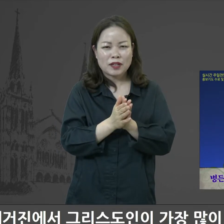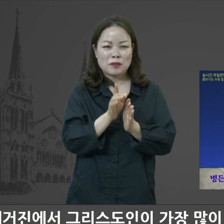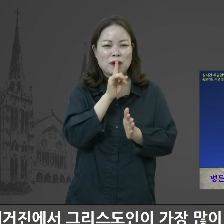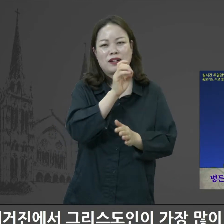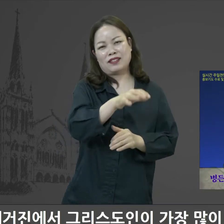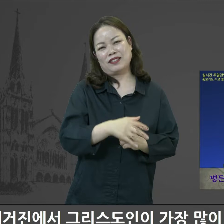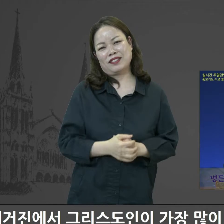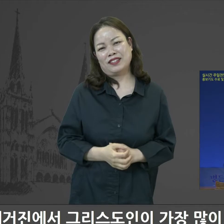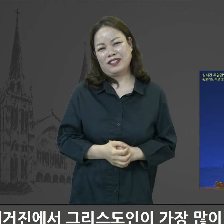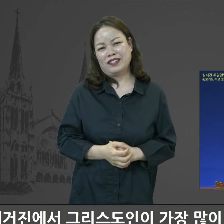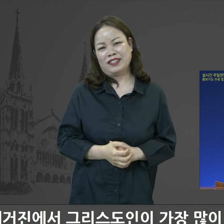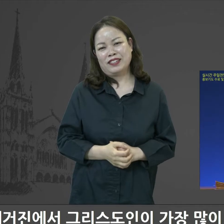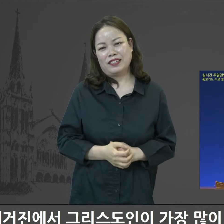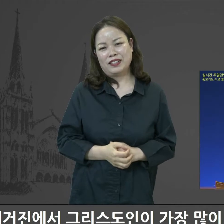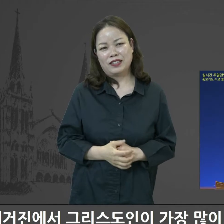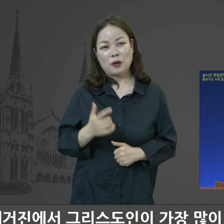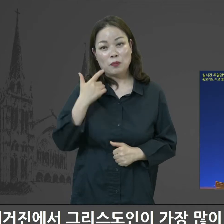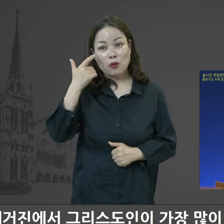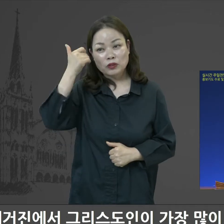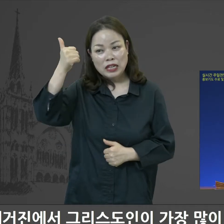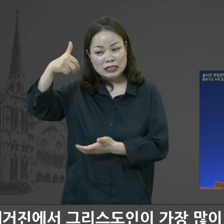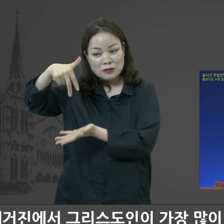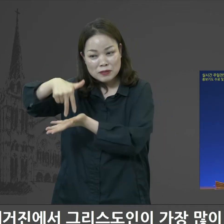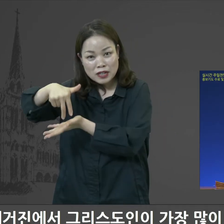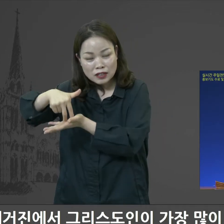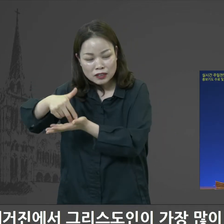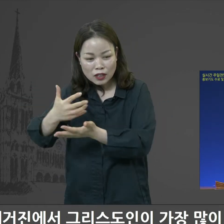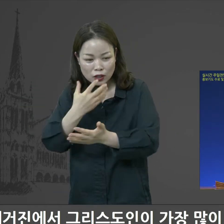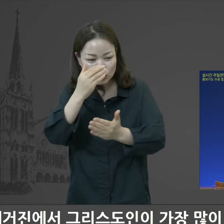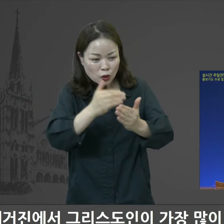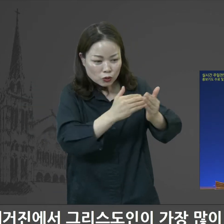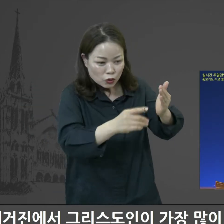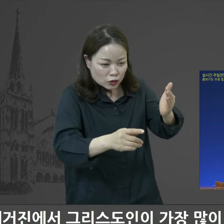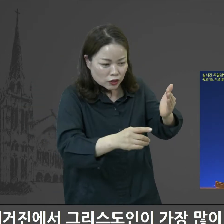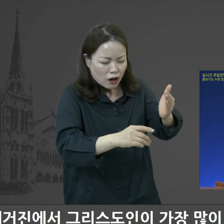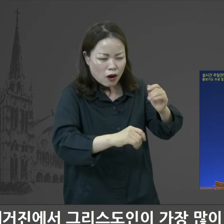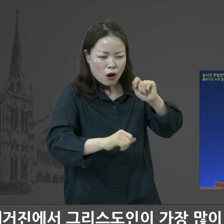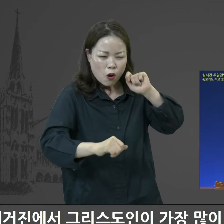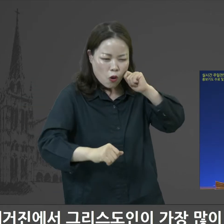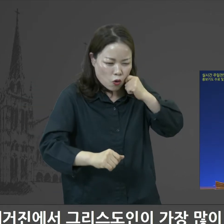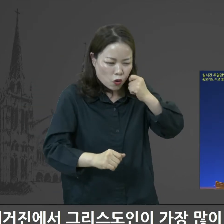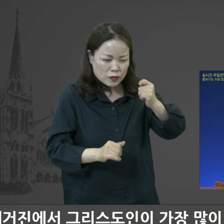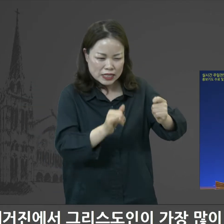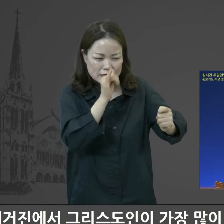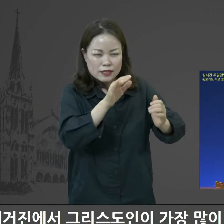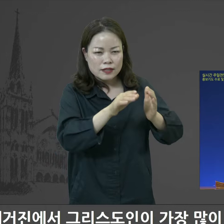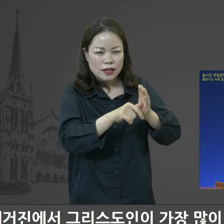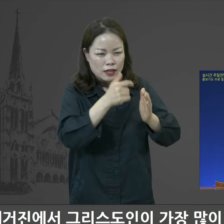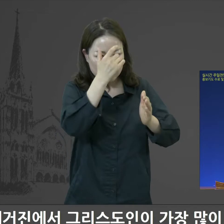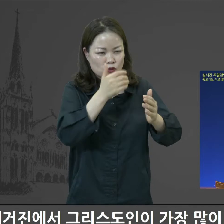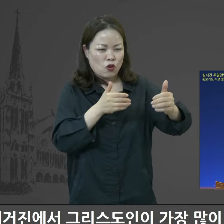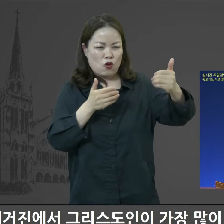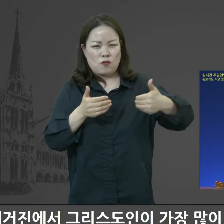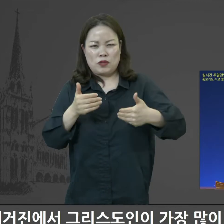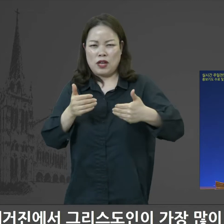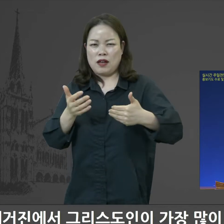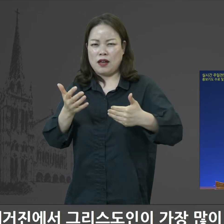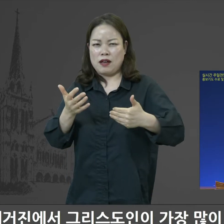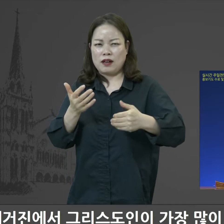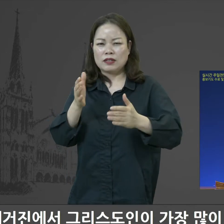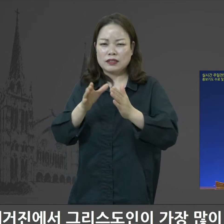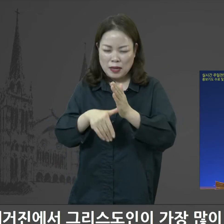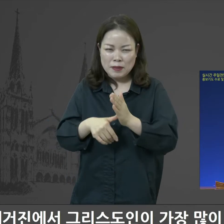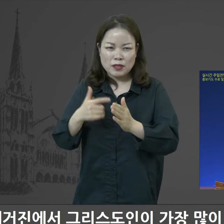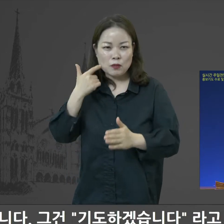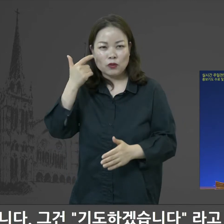합니다. 목회자인 저도 성도들로부터 어려움을 겪을 때에 기도 부탁을 참 많이 받습니다.